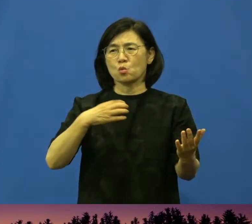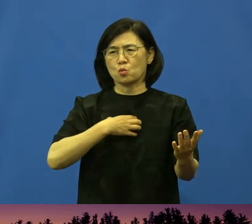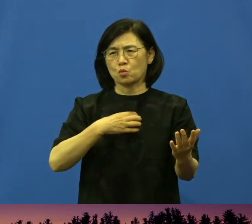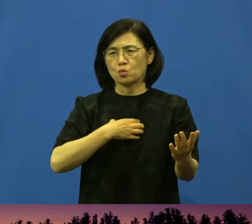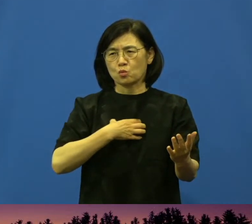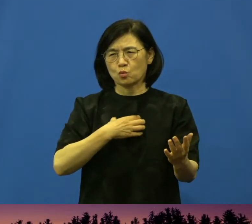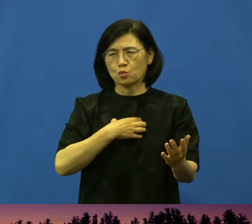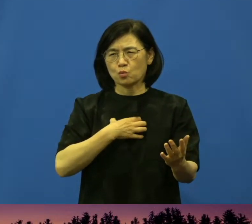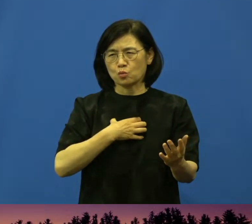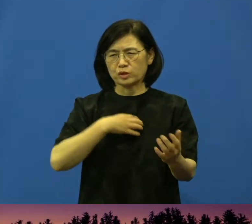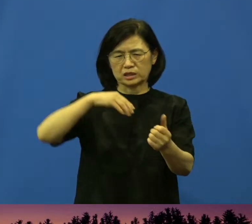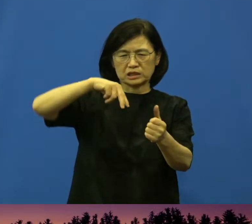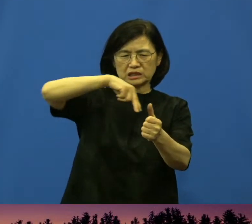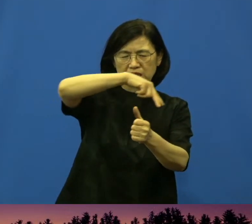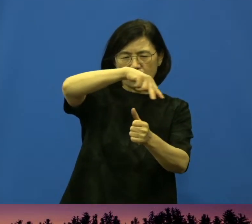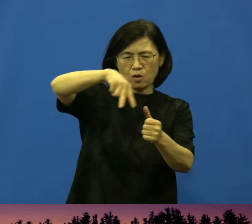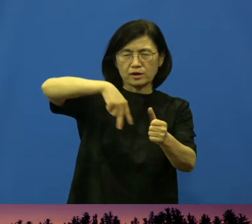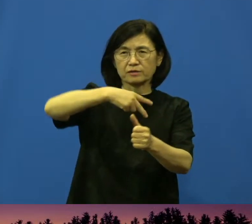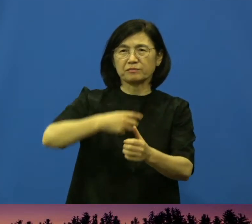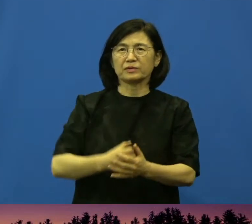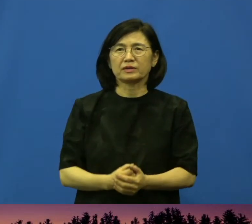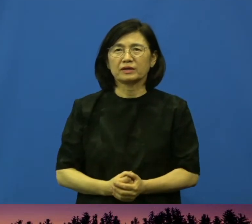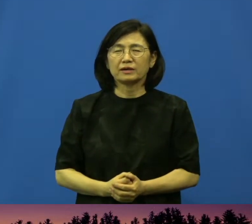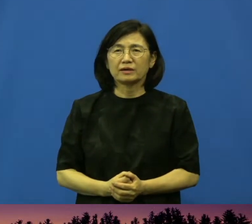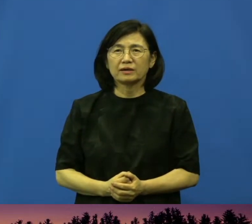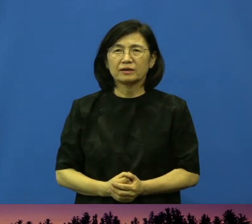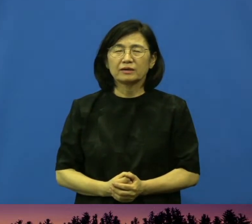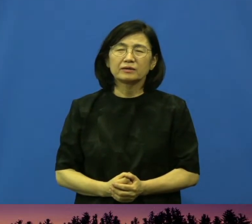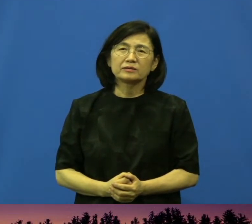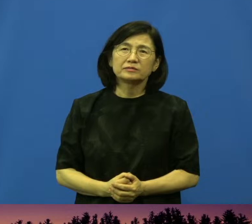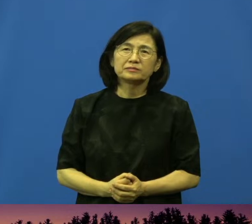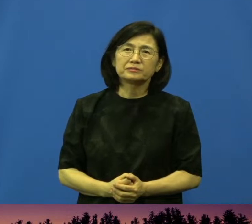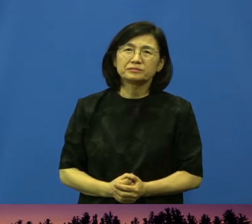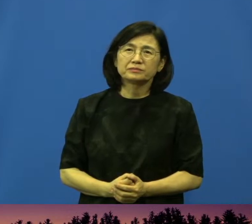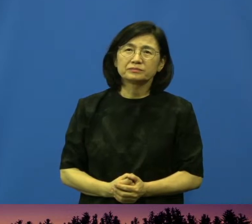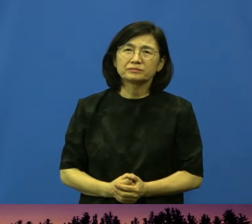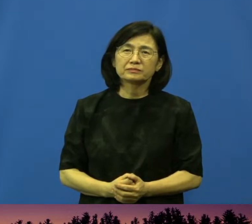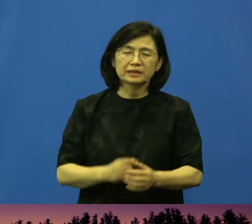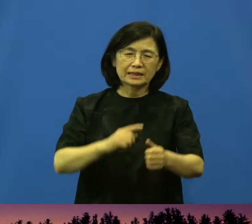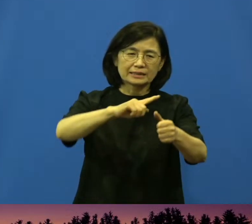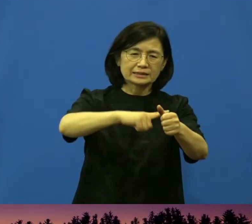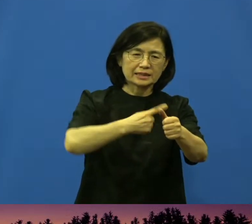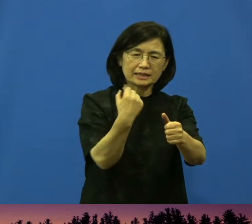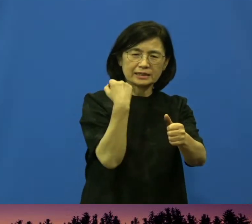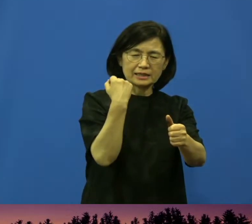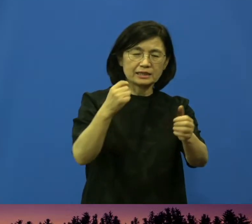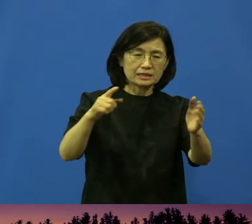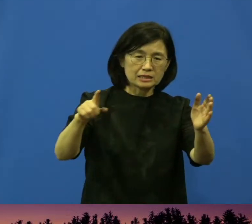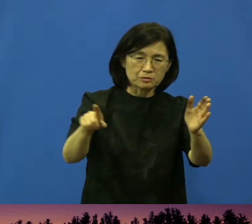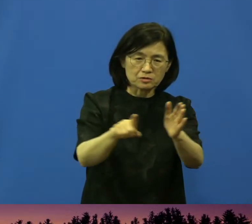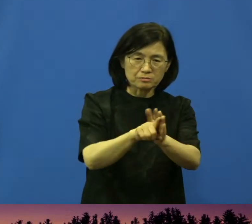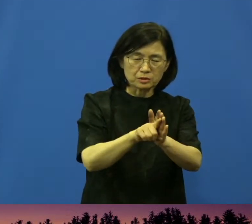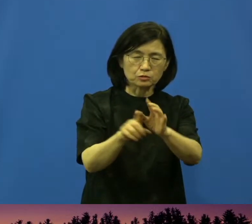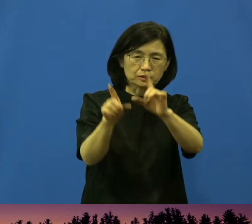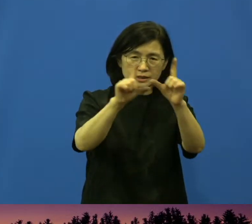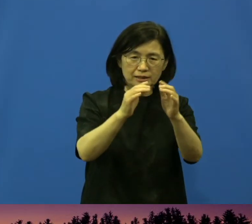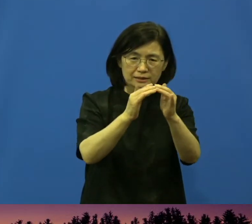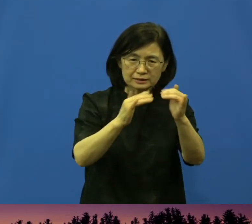자유로운 피조물을 의지할 수 없다는 게 여기에 있는 거예요. 여러분, 자연의 힘을 믿고 살았는데 어느 날 태풍이 몰아닥치는 거예요.